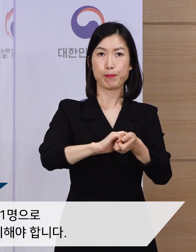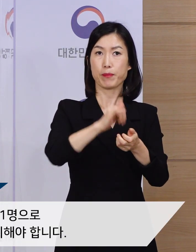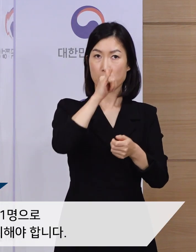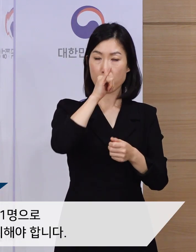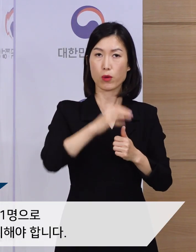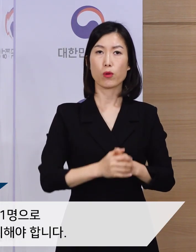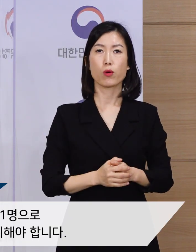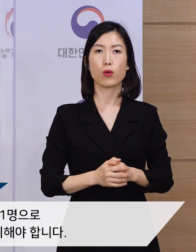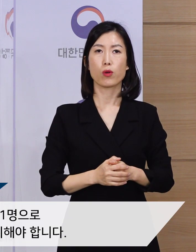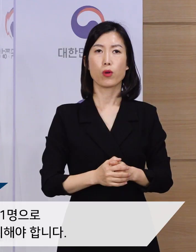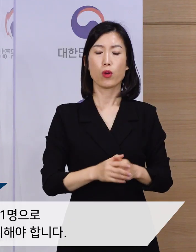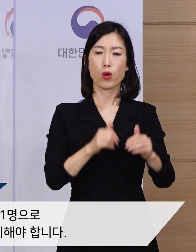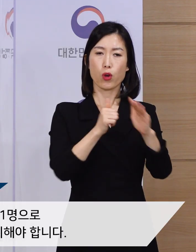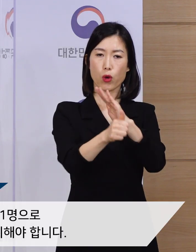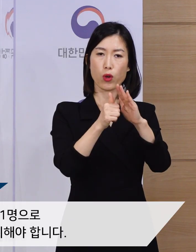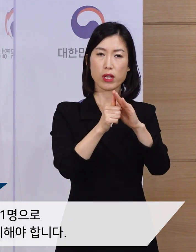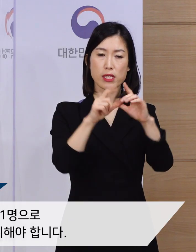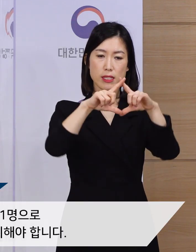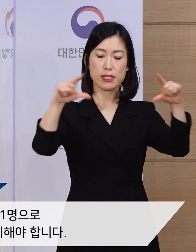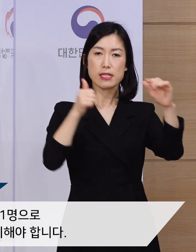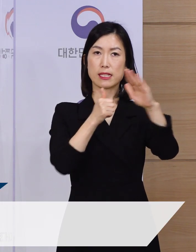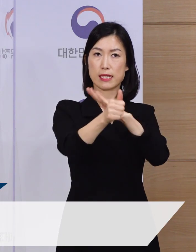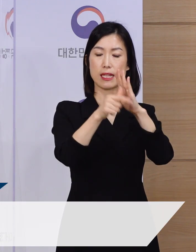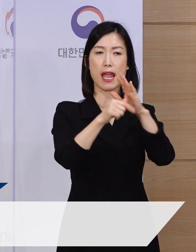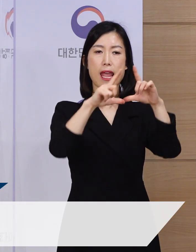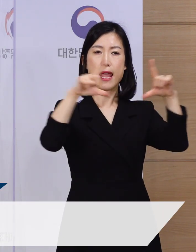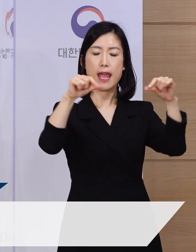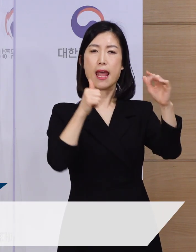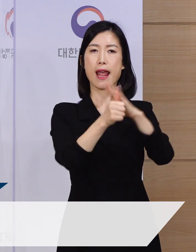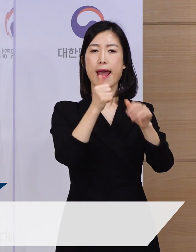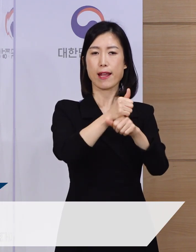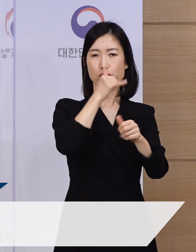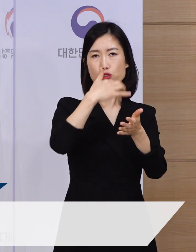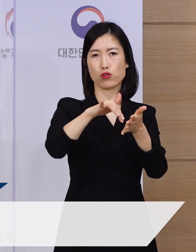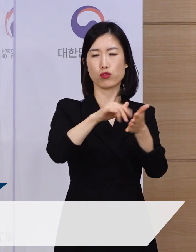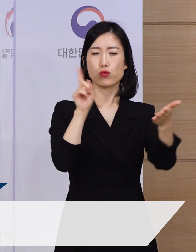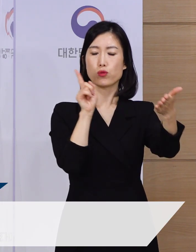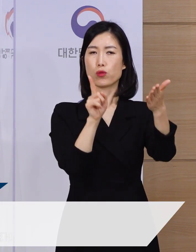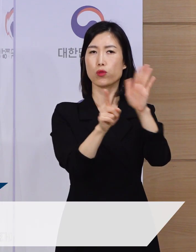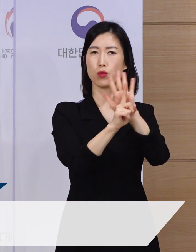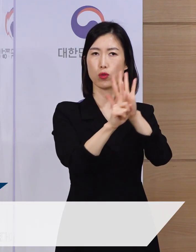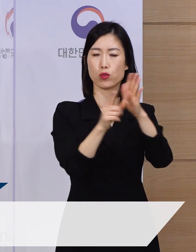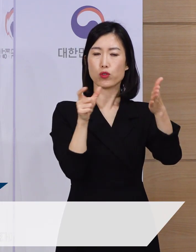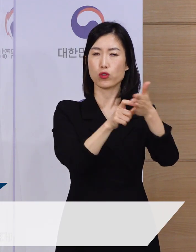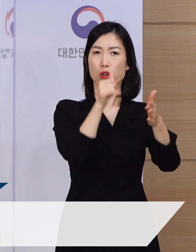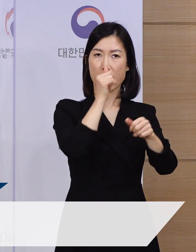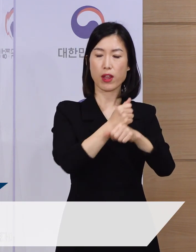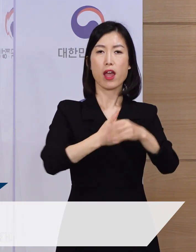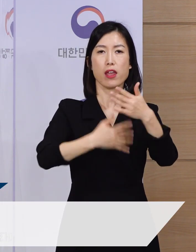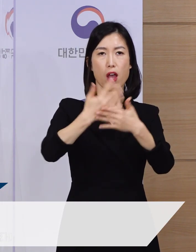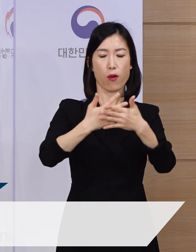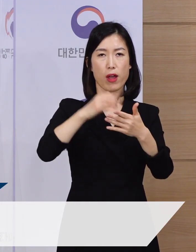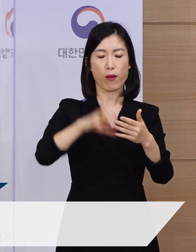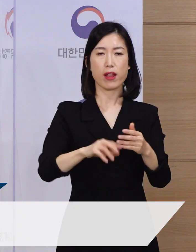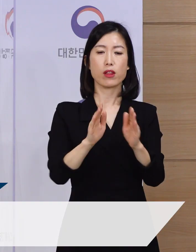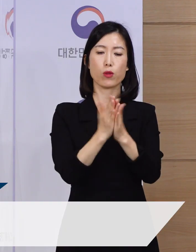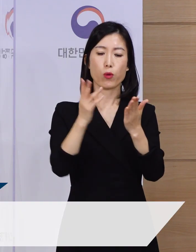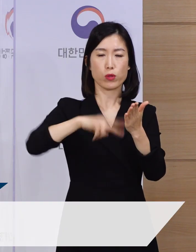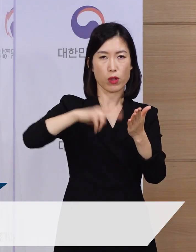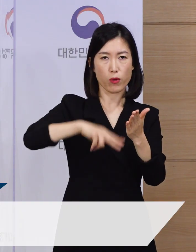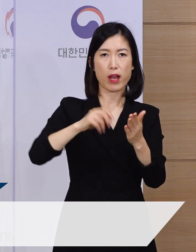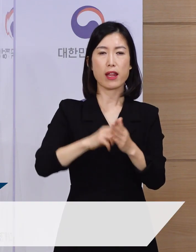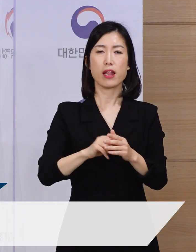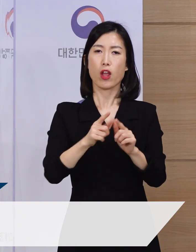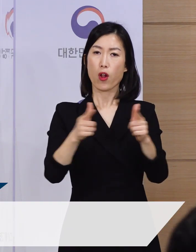가능 인원을 게시해야 합니다. 영화관, 공연장, PC방, 독서실 등에서는